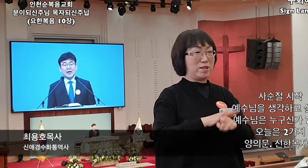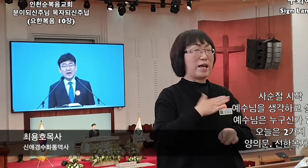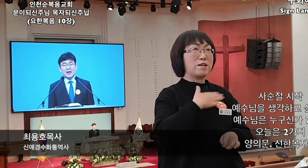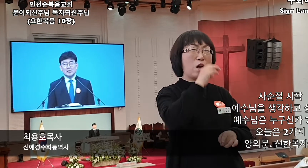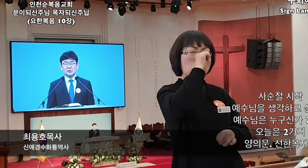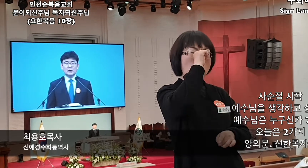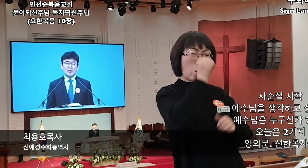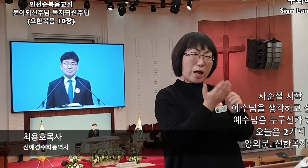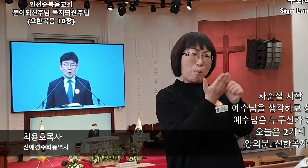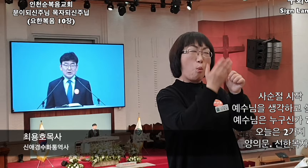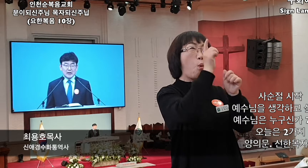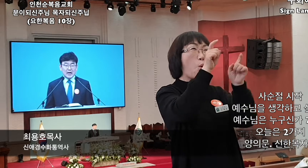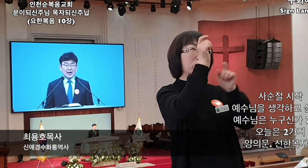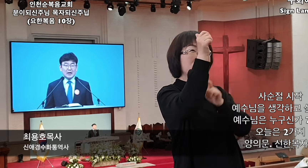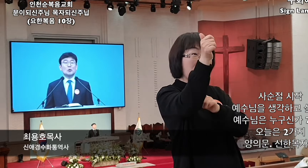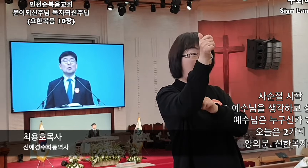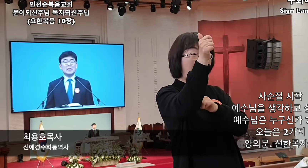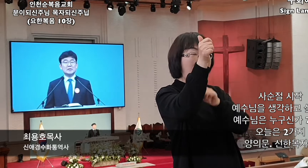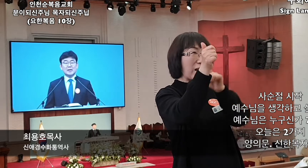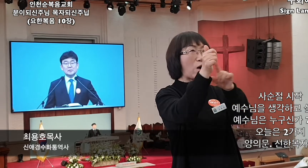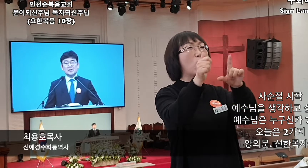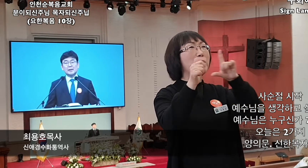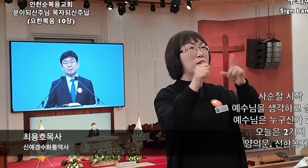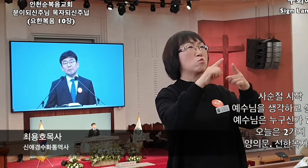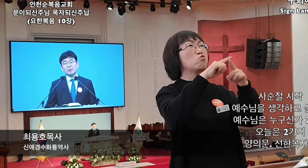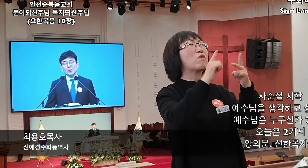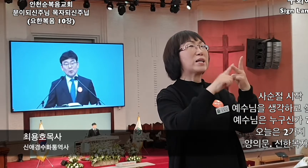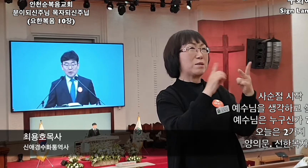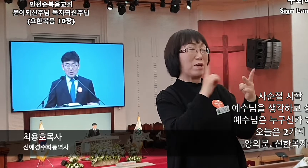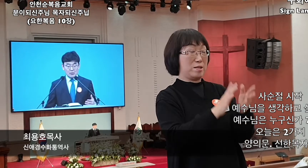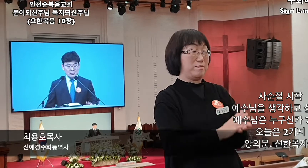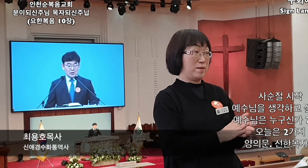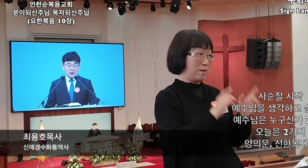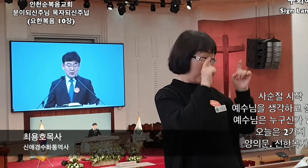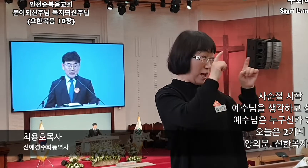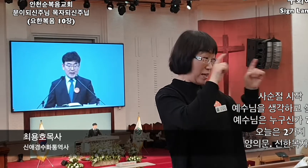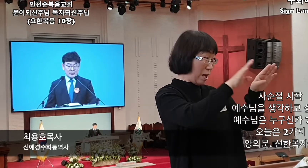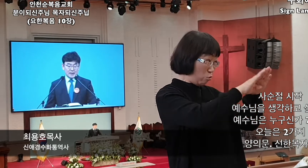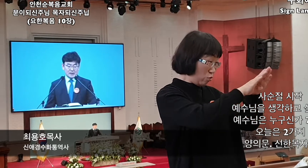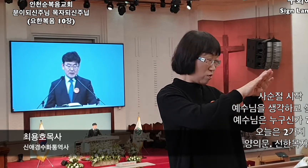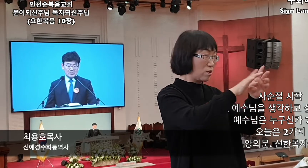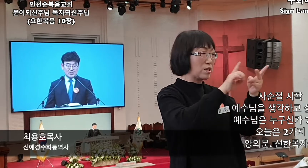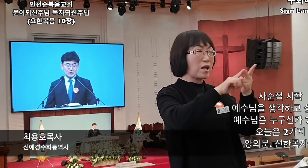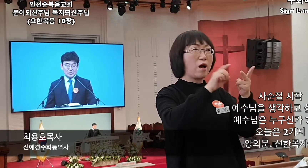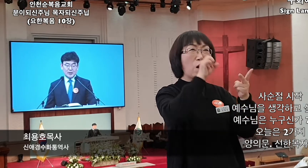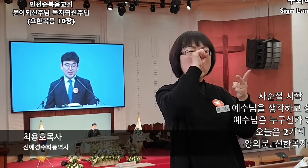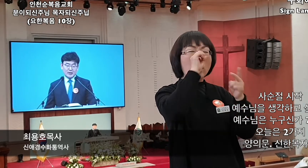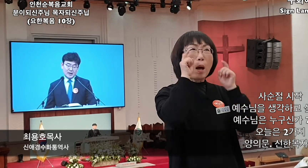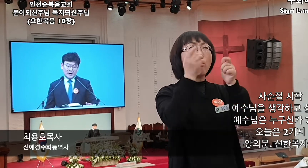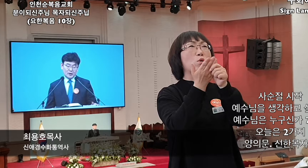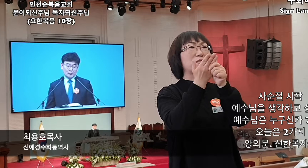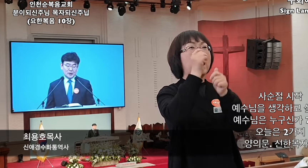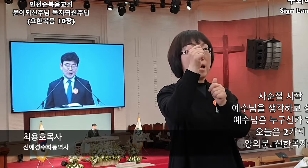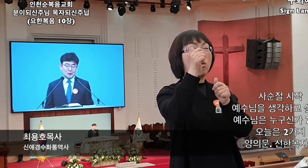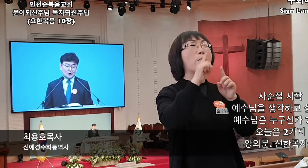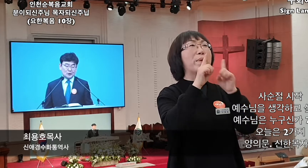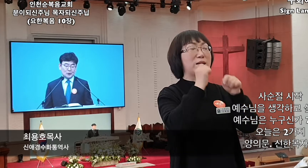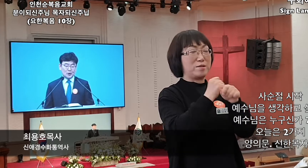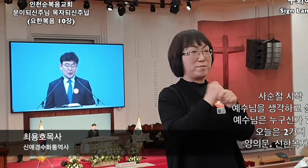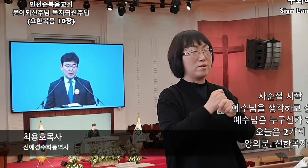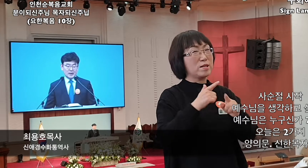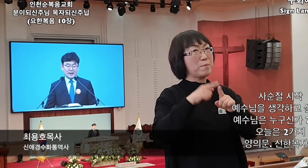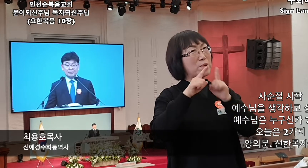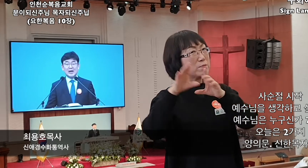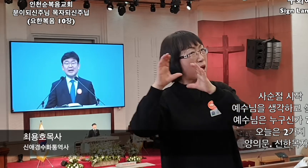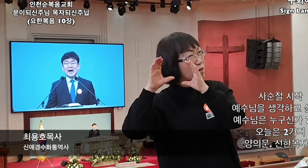목자, 내가 선한 목자다 라고 말씀하십니다. 오늘 이렇게 말씀하시는 예수님에 대하여 우리가 귀를